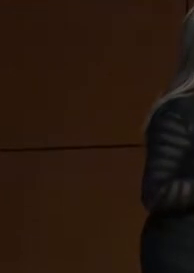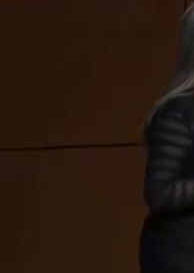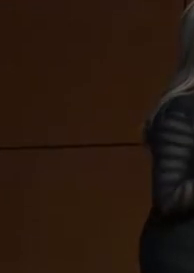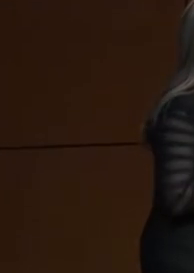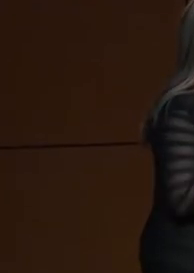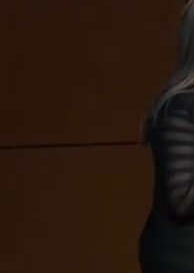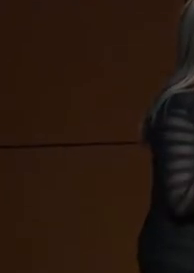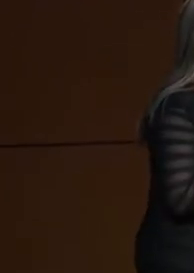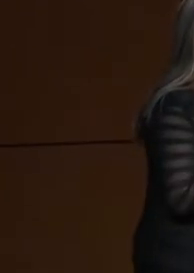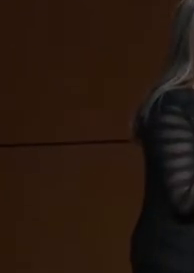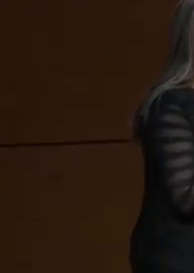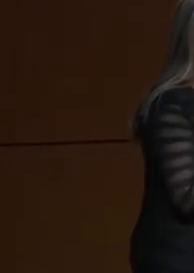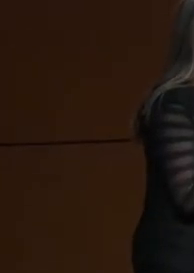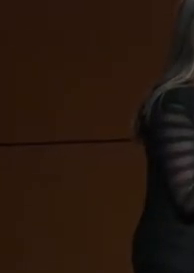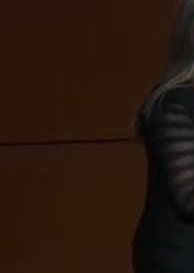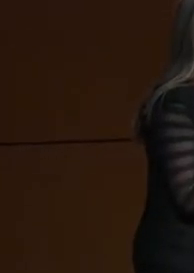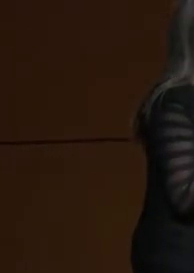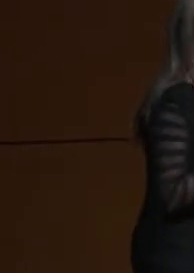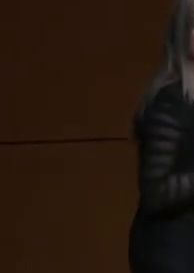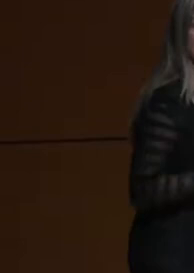Mariana Simba.